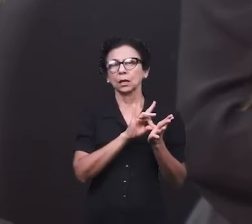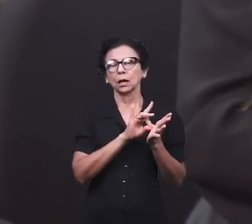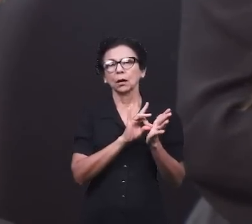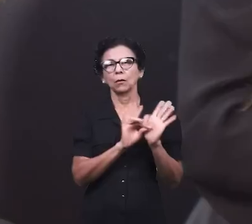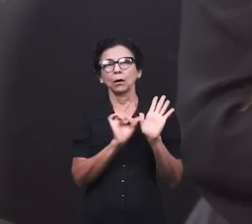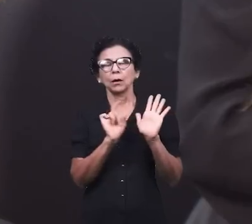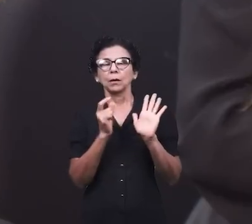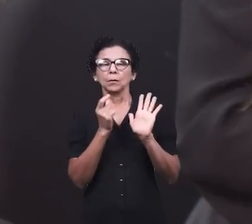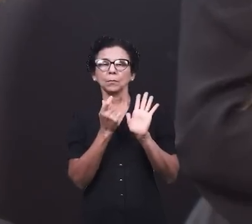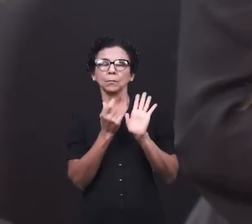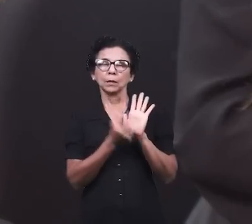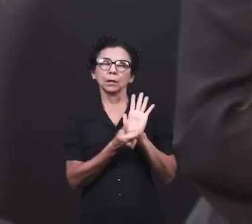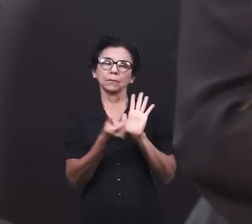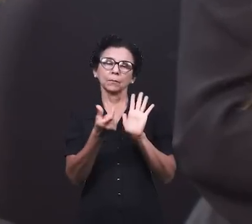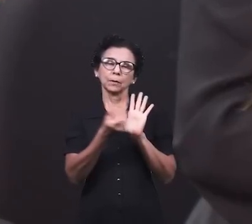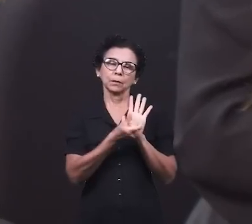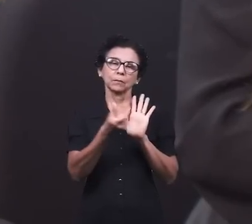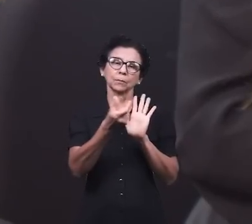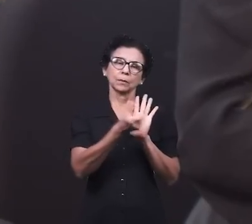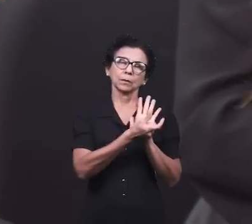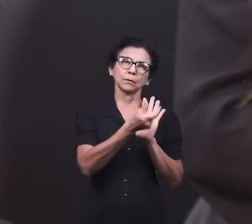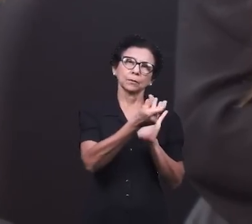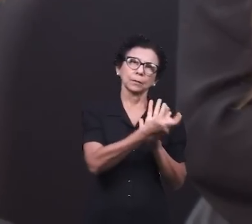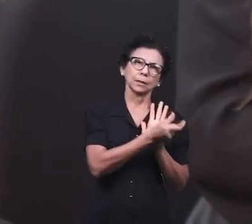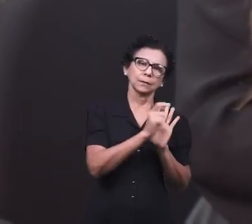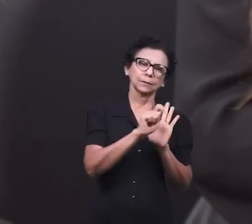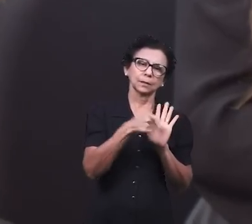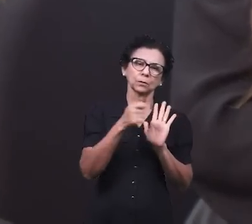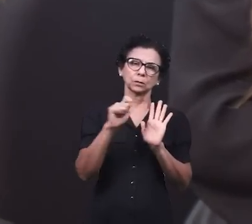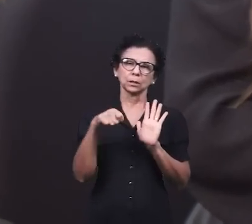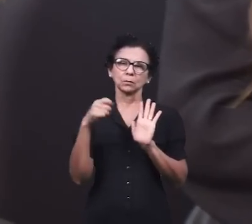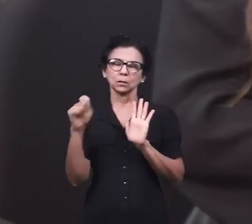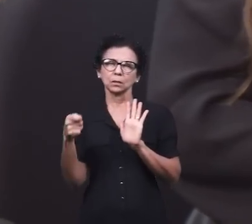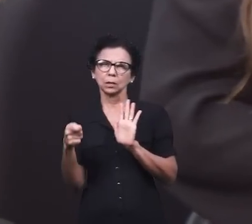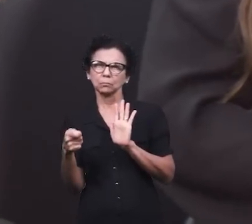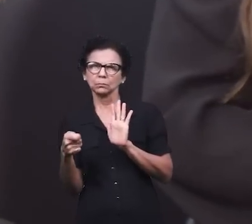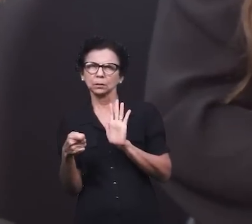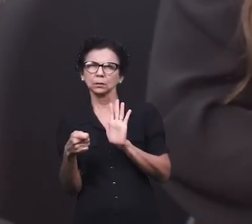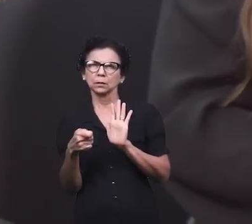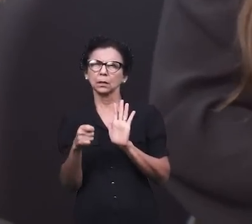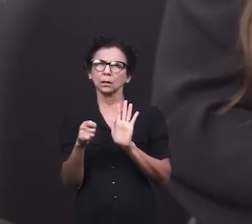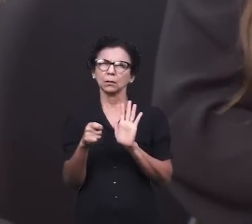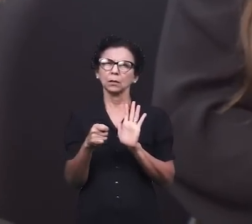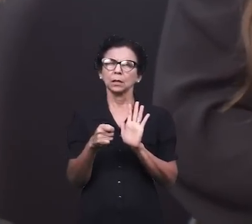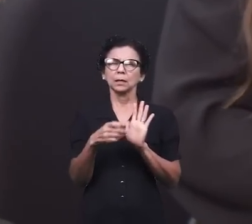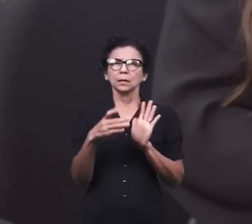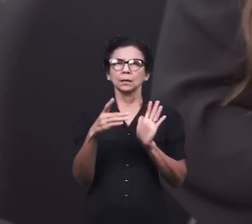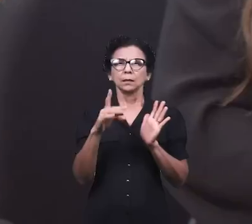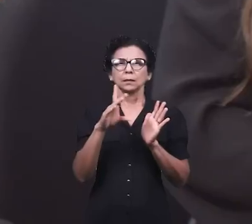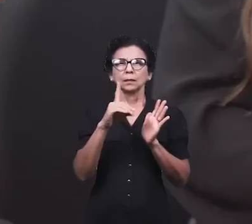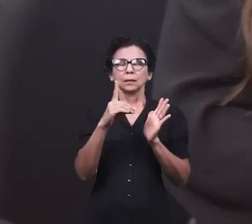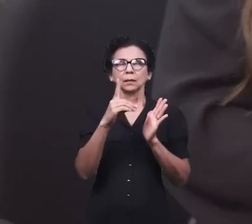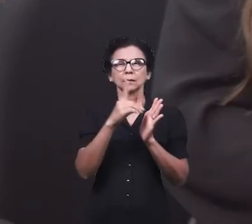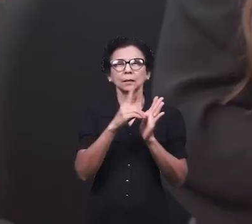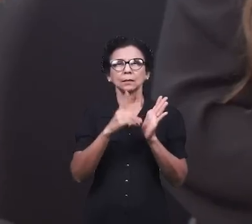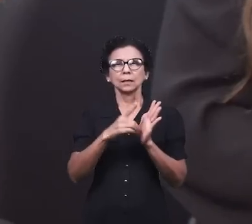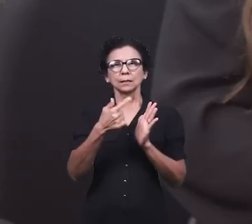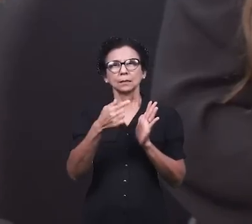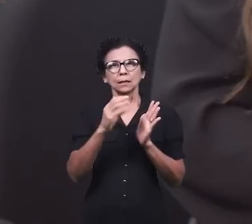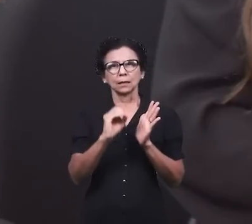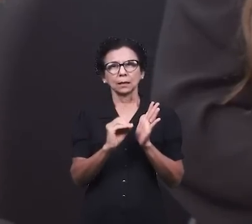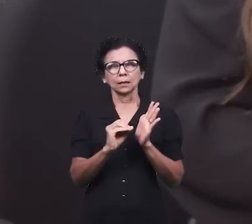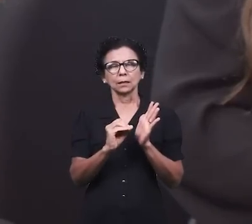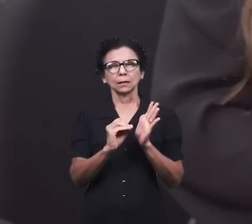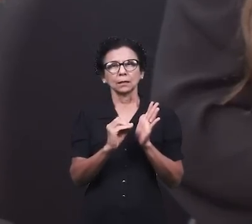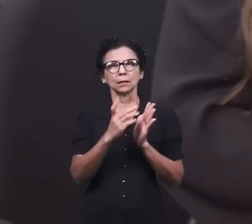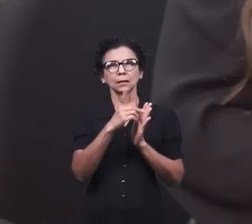palavra. Então, na década de 1960, 70, 80, veio muito forte o quê? Os processos cognitivos.